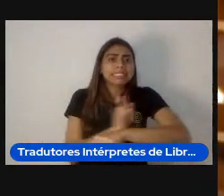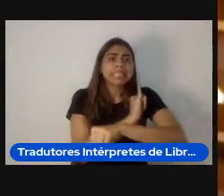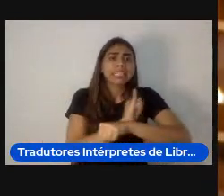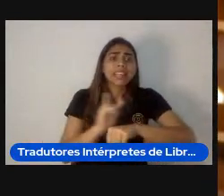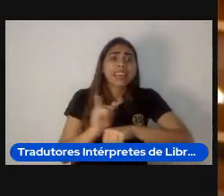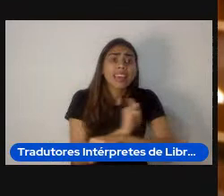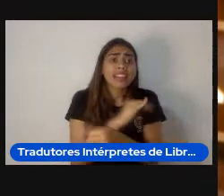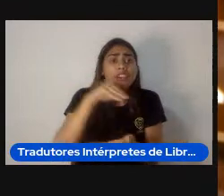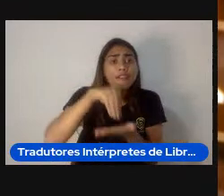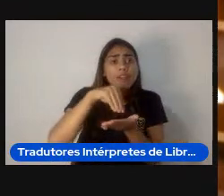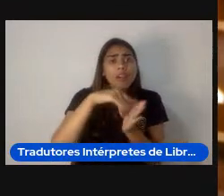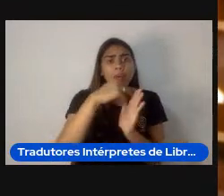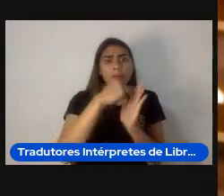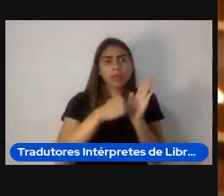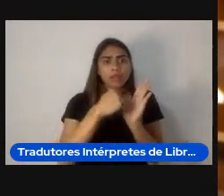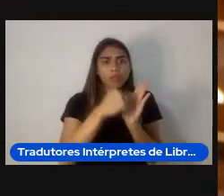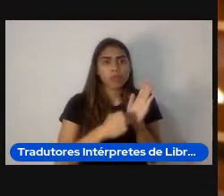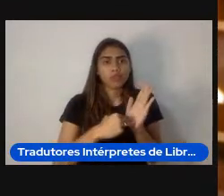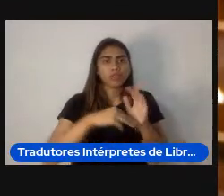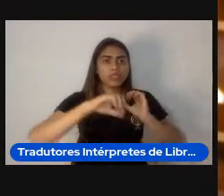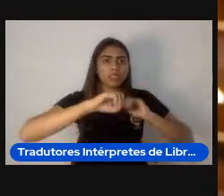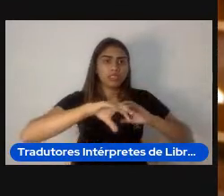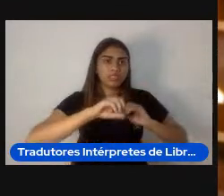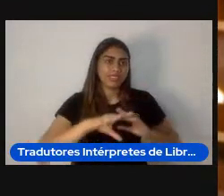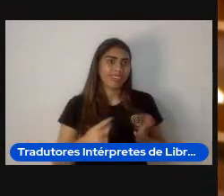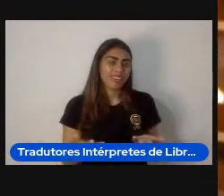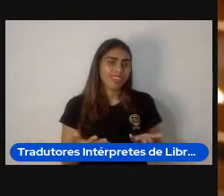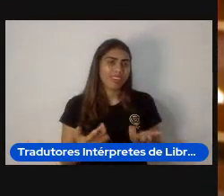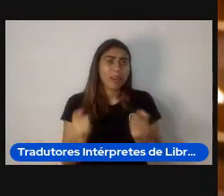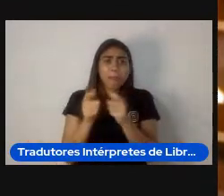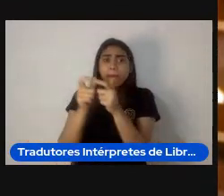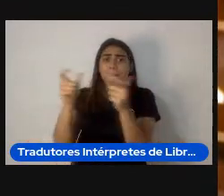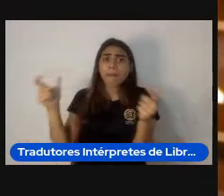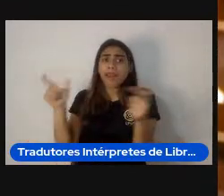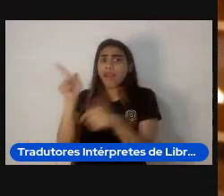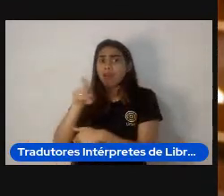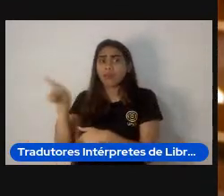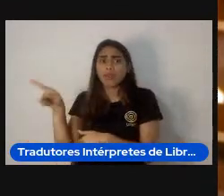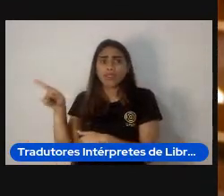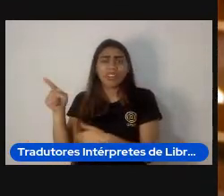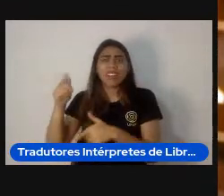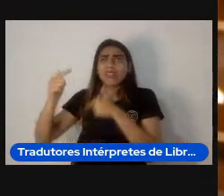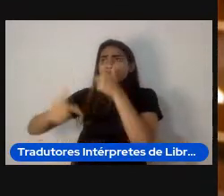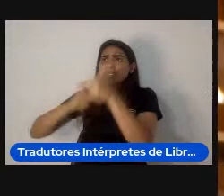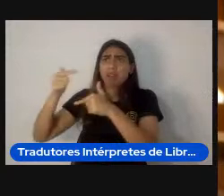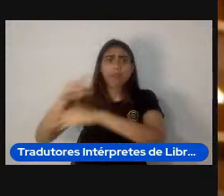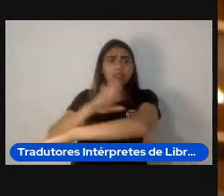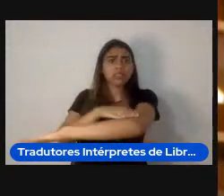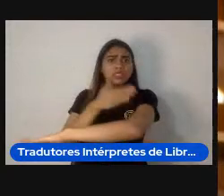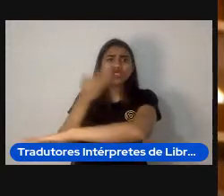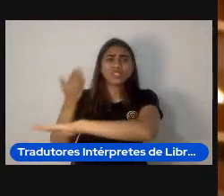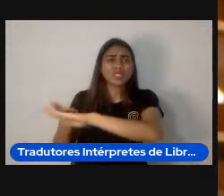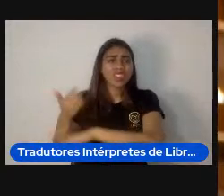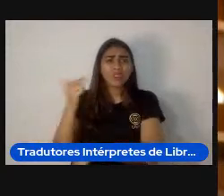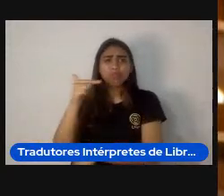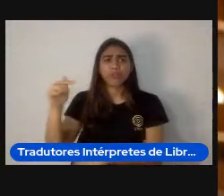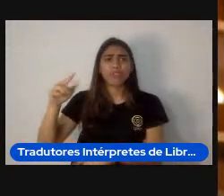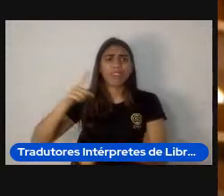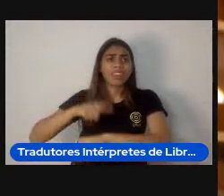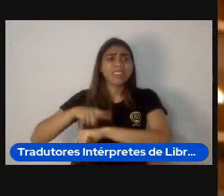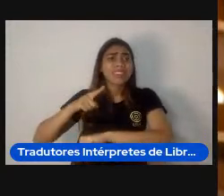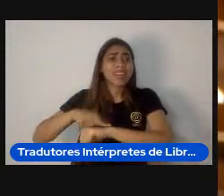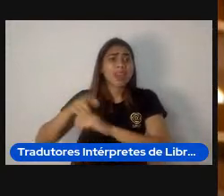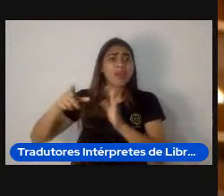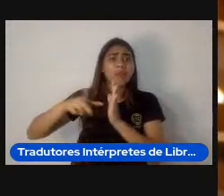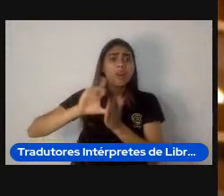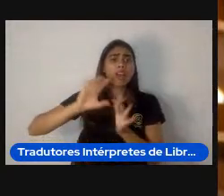maioria, trabalham 2, 3 turnos, não têm um tempo suficiente para esse preparo. Então,